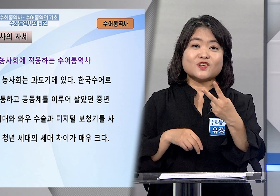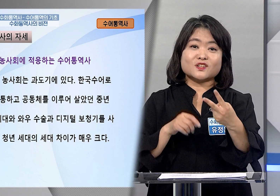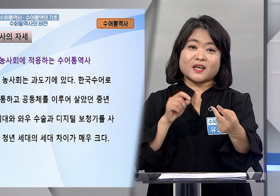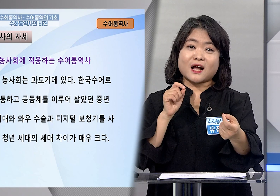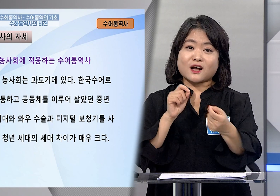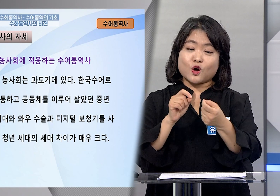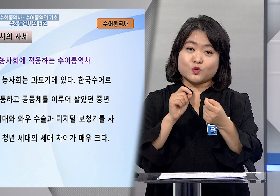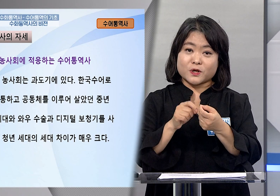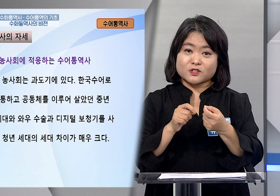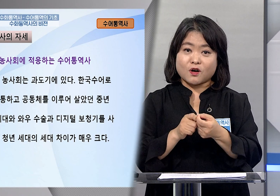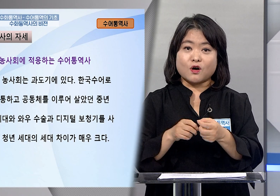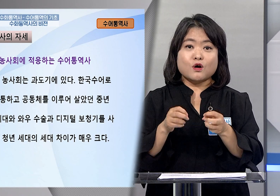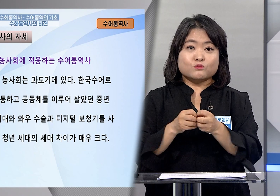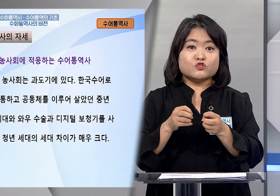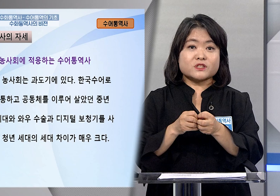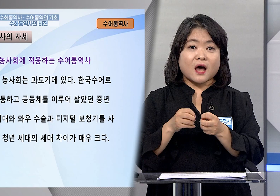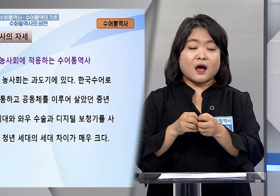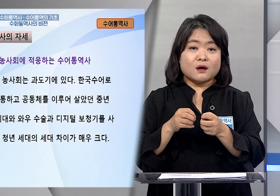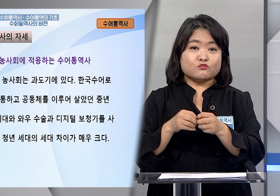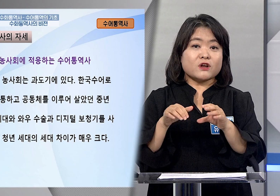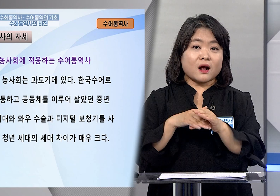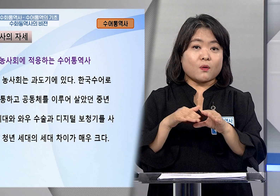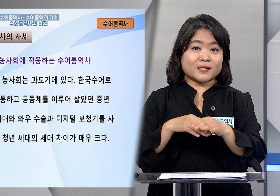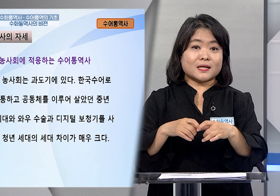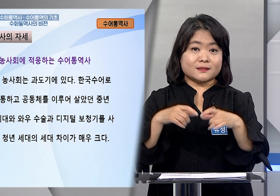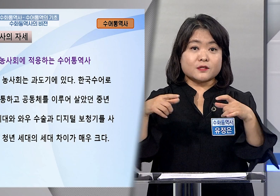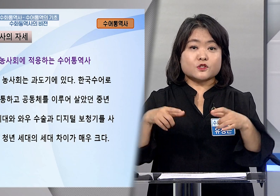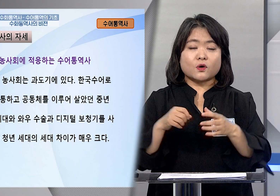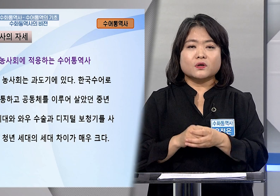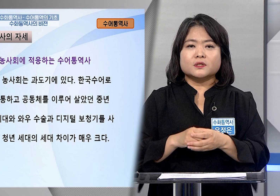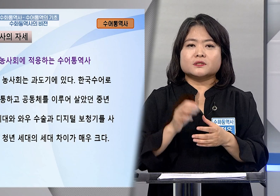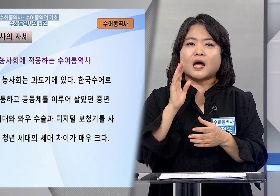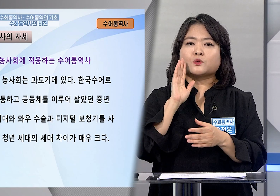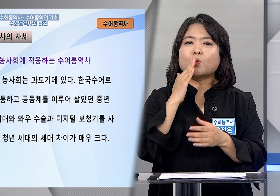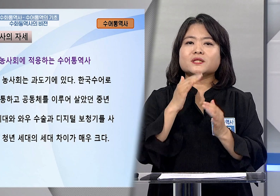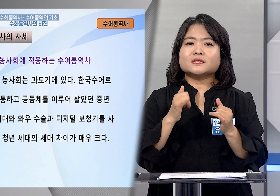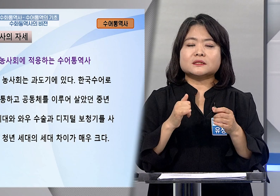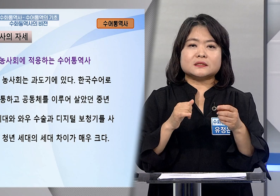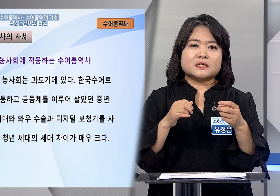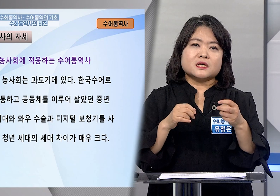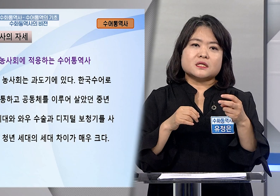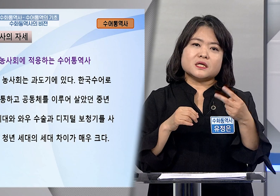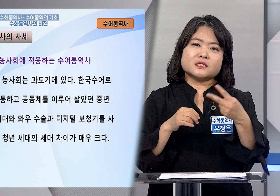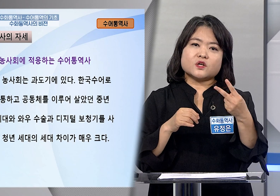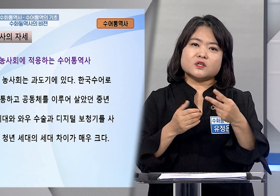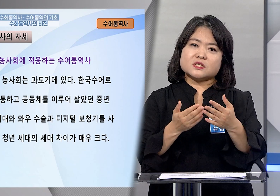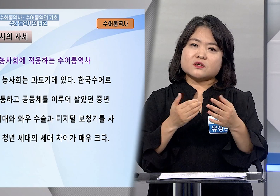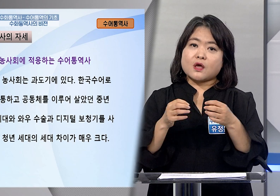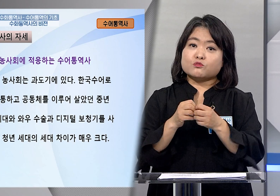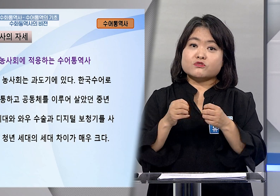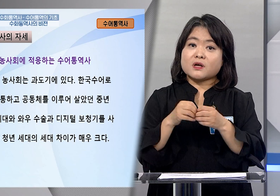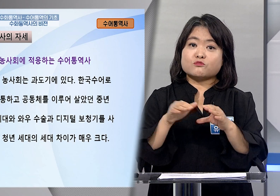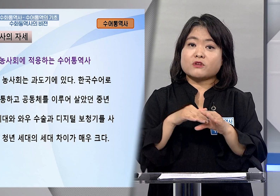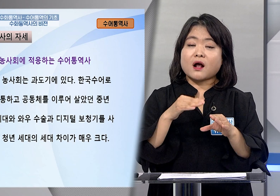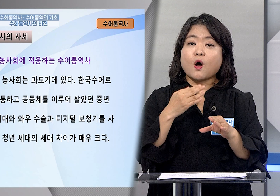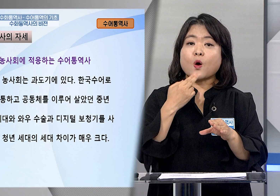2000년에 가까우면서 문자 문화가 확산이 됐죠. 자, 농인들은 2000년 이전에 문자 문화가